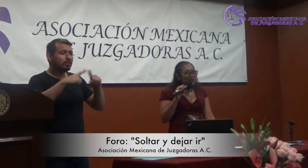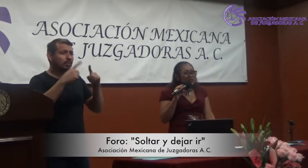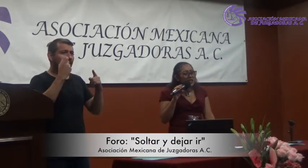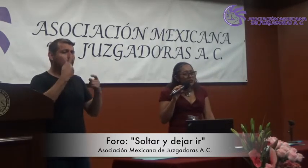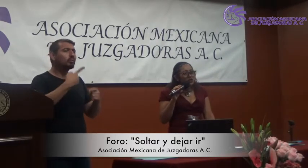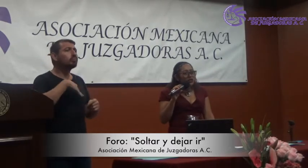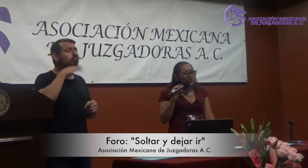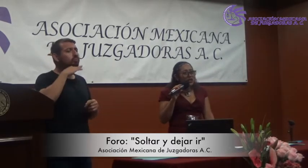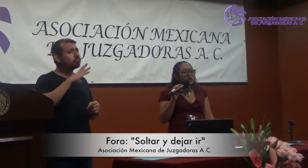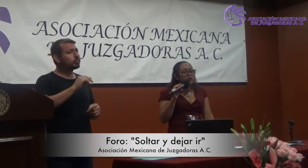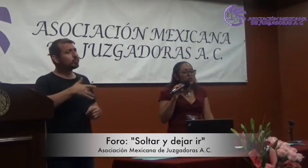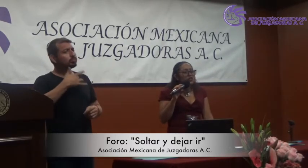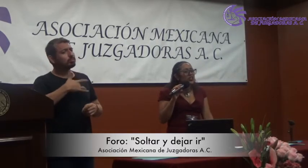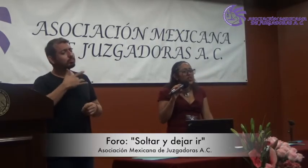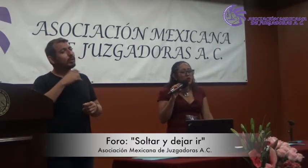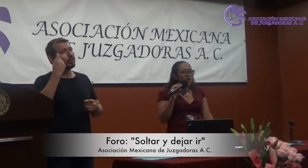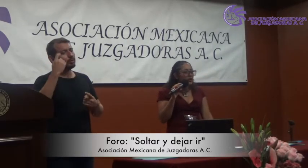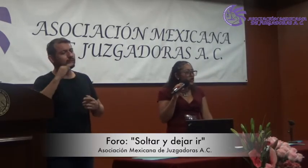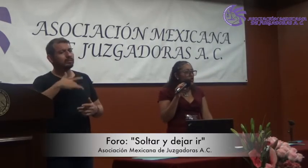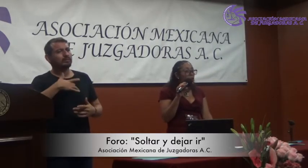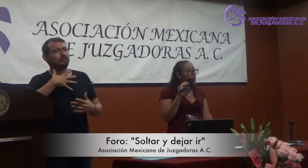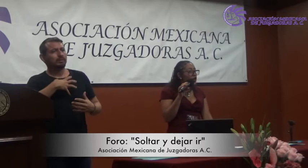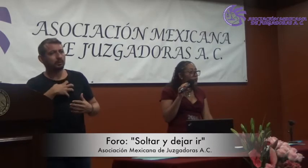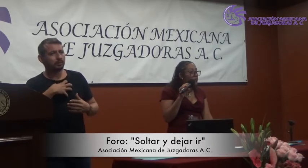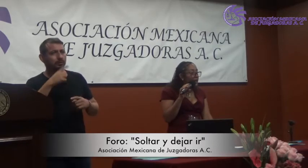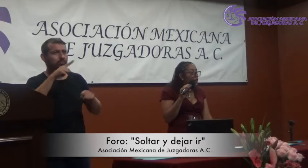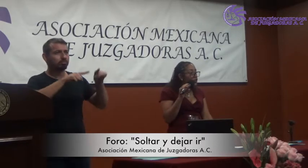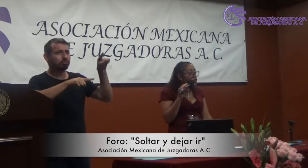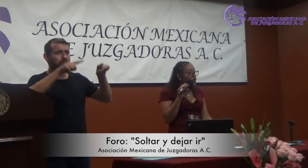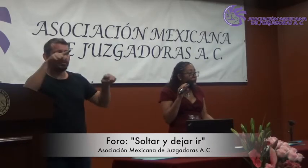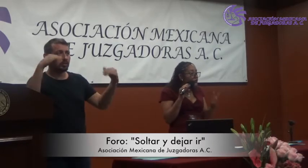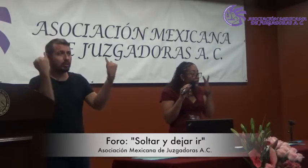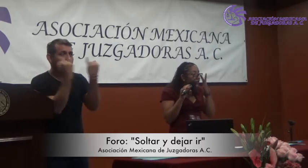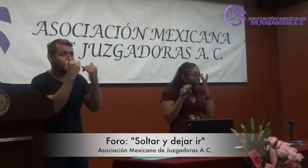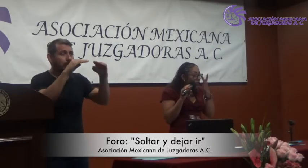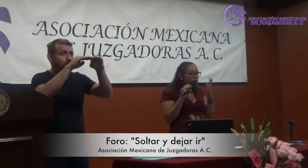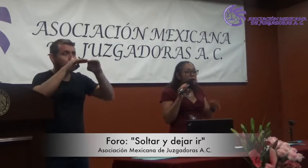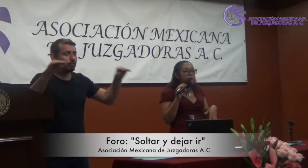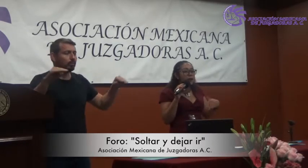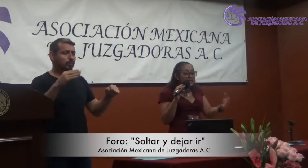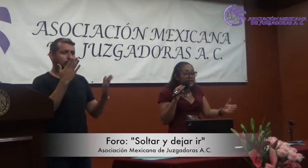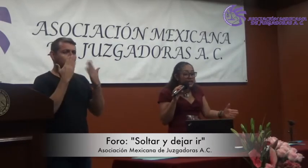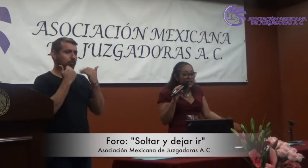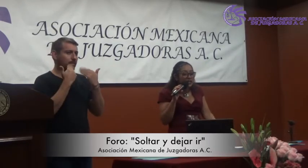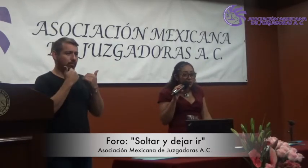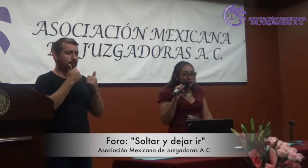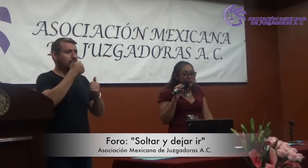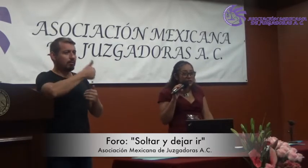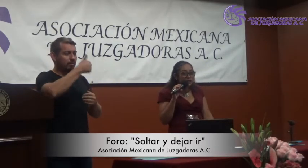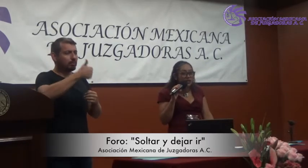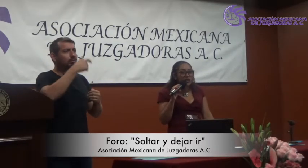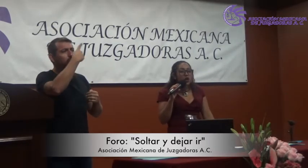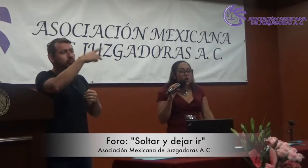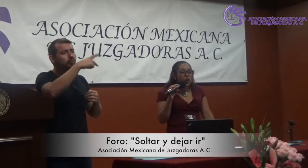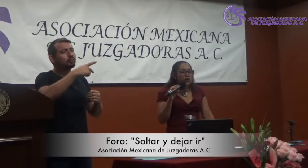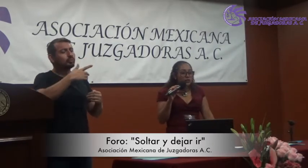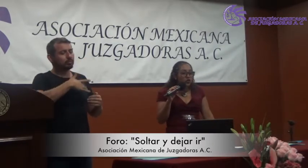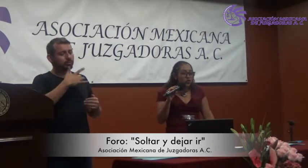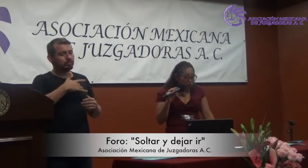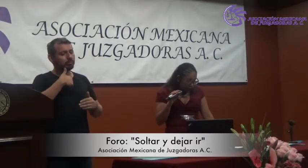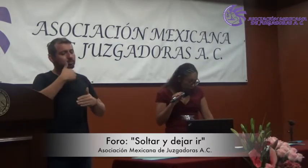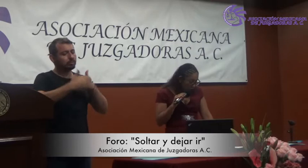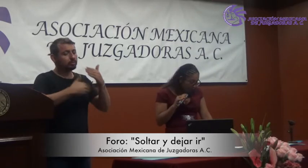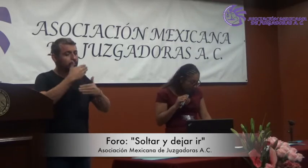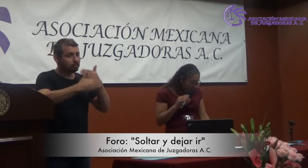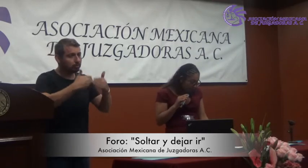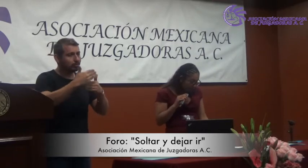sentimientos que atravesamos en el proceso de duelo son muy complicados. Los vamos a desarrollar más adelante. Vamos a entender cuáles son